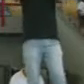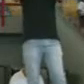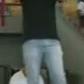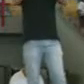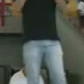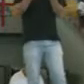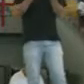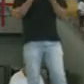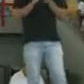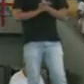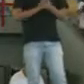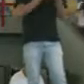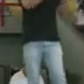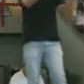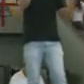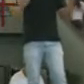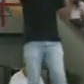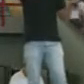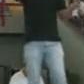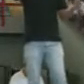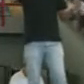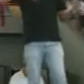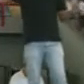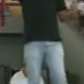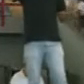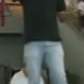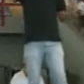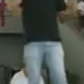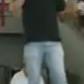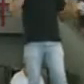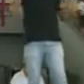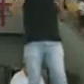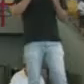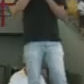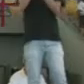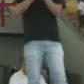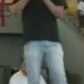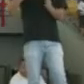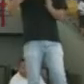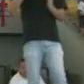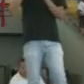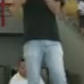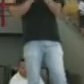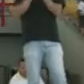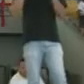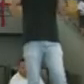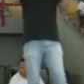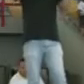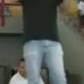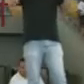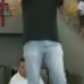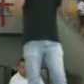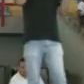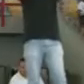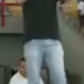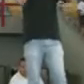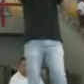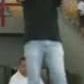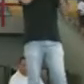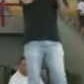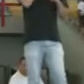discutido, que muitas pessoas entendem que a redução da maioridade penal é um assunto polêmico. Isso